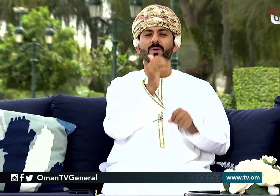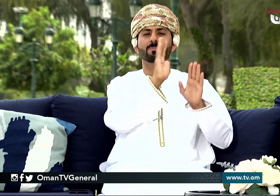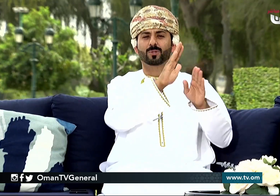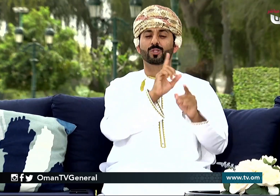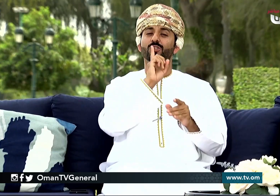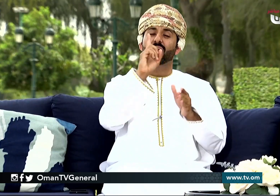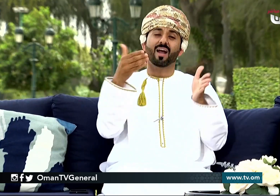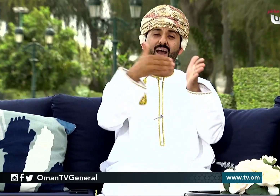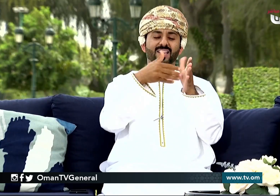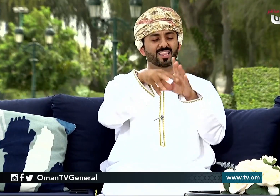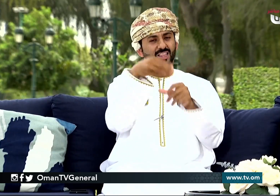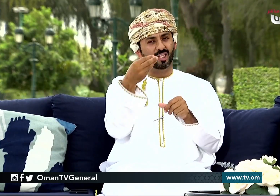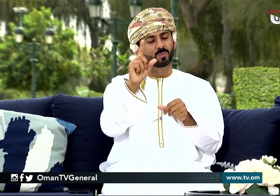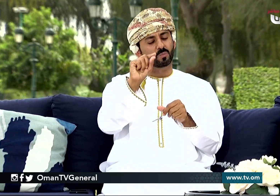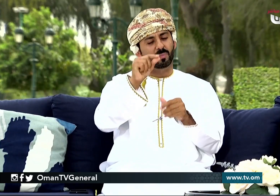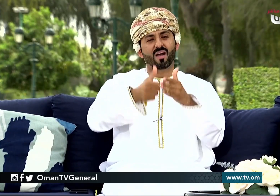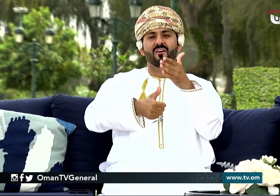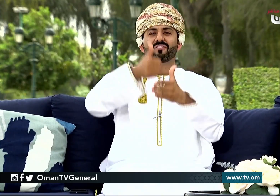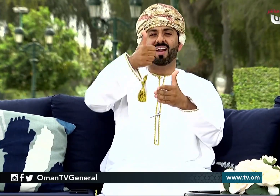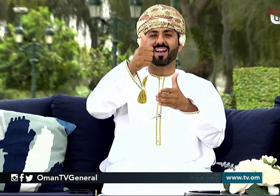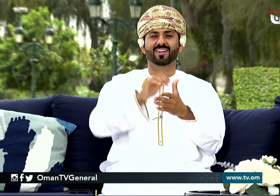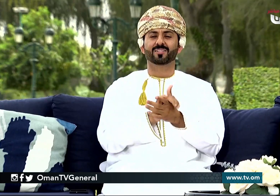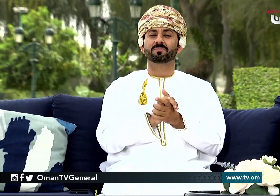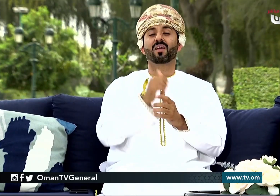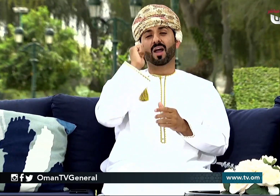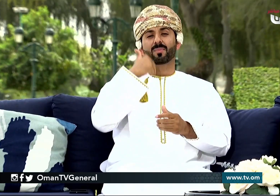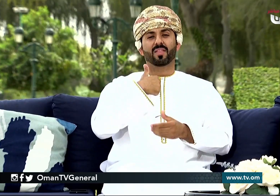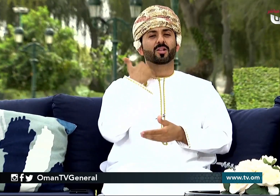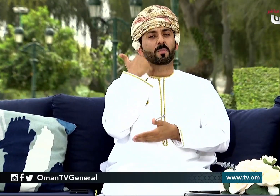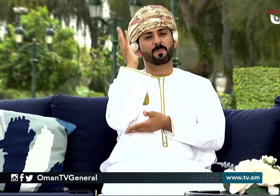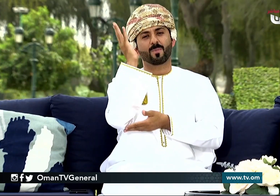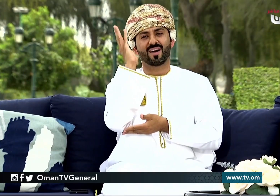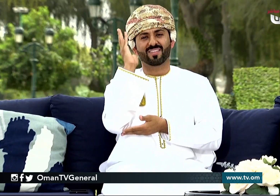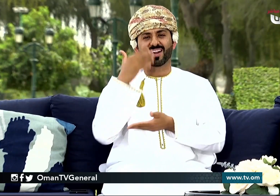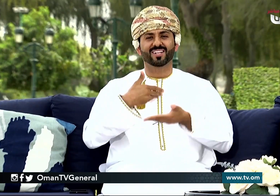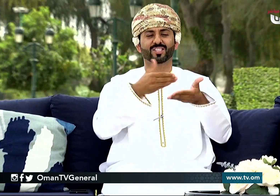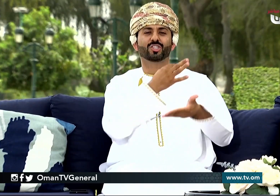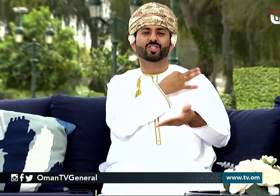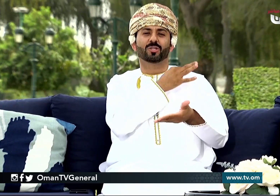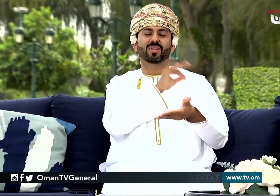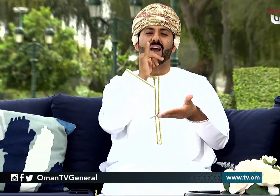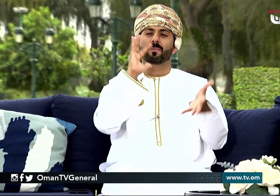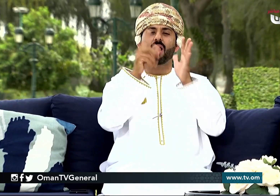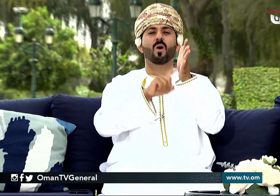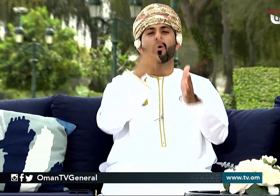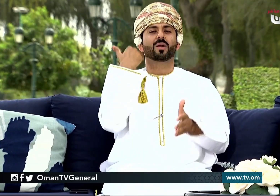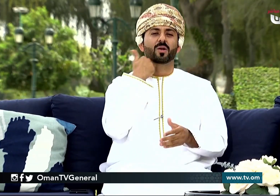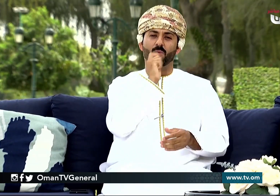تقريبا, كان يتعلق ب كثير ما يتعلق بذوي الاعاقه, وكانت لي محاضرة في التجربة